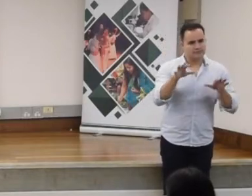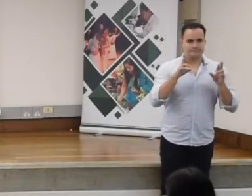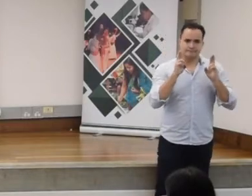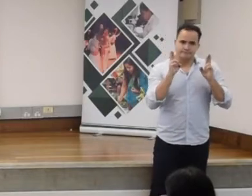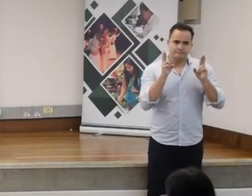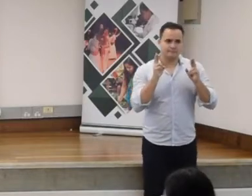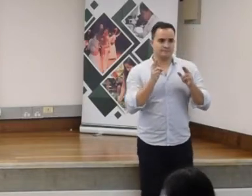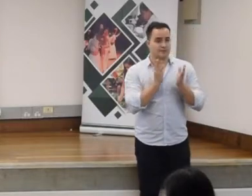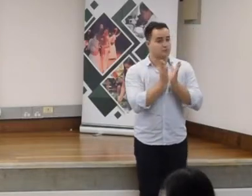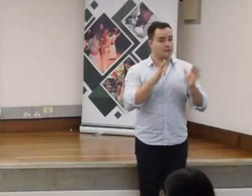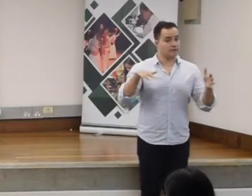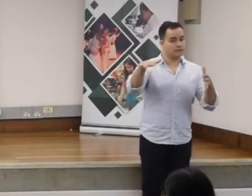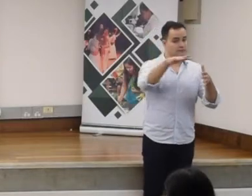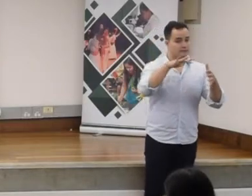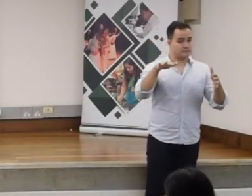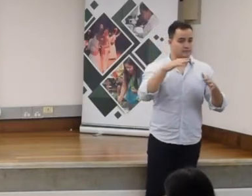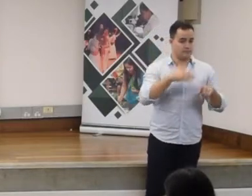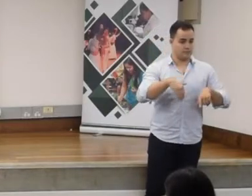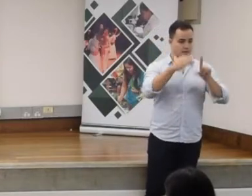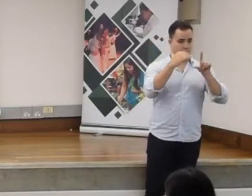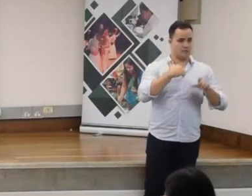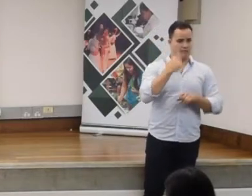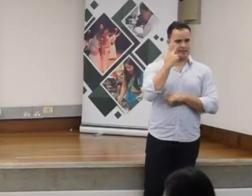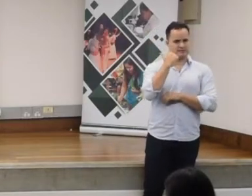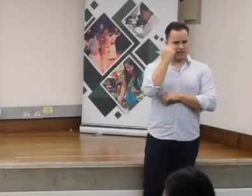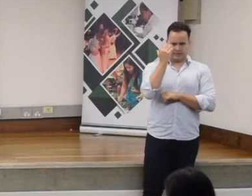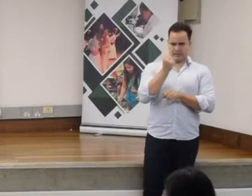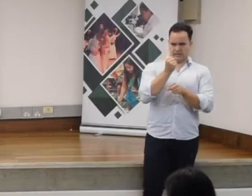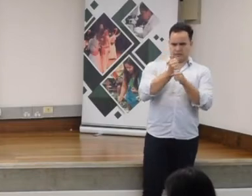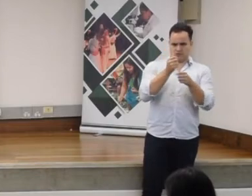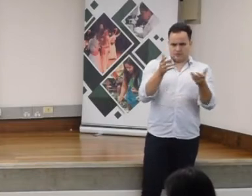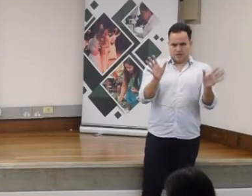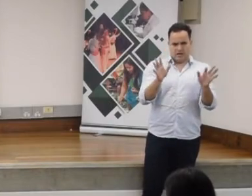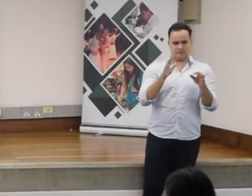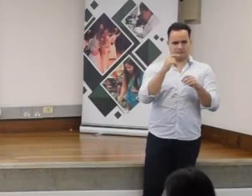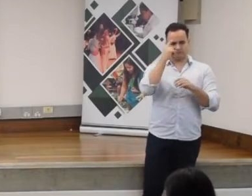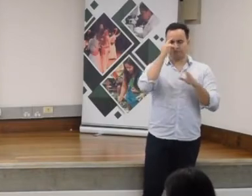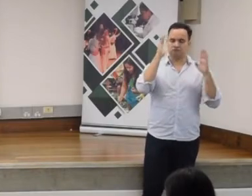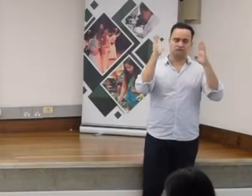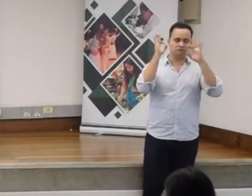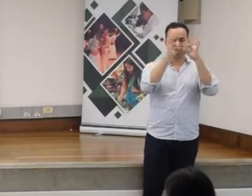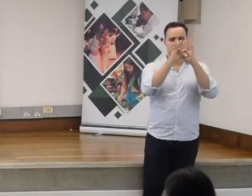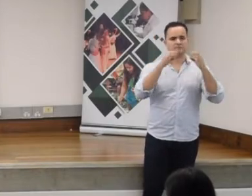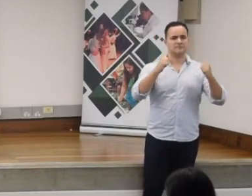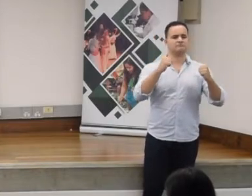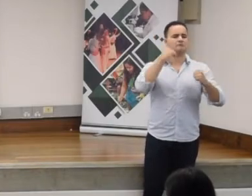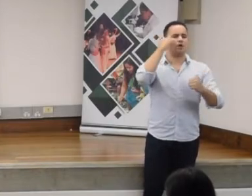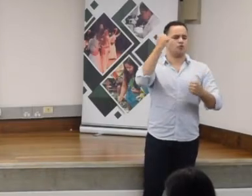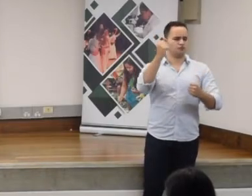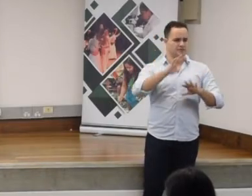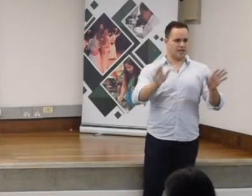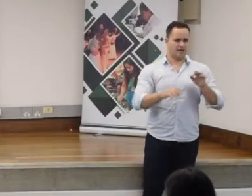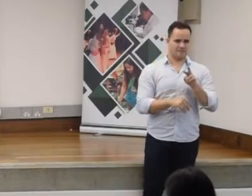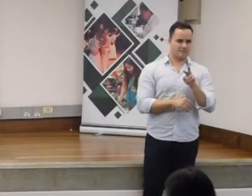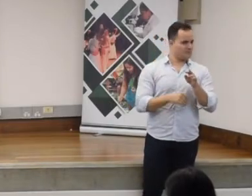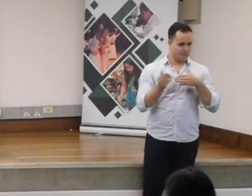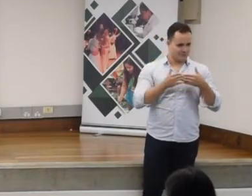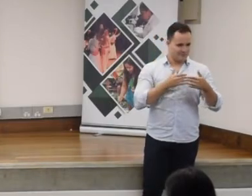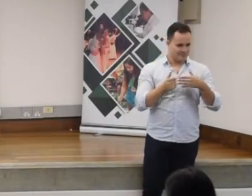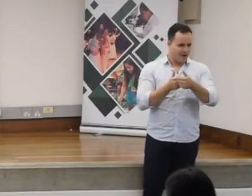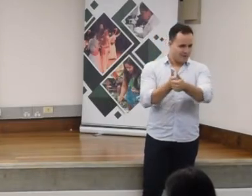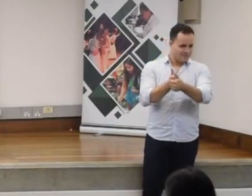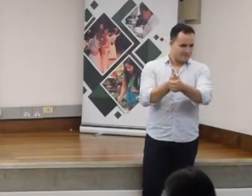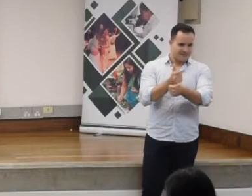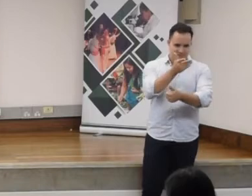posgrado, así uno ya los vea muy adultos, como muy ubicados en la vida, también haga un acompañamiento a